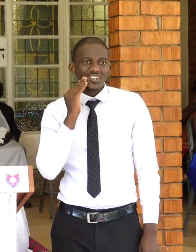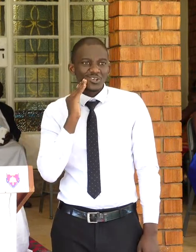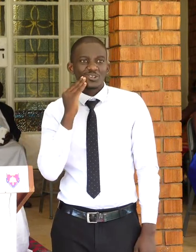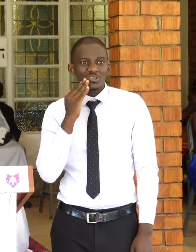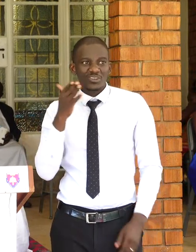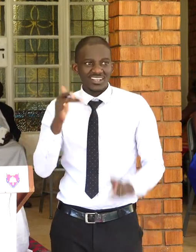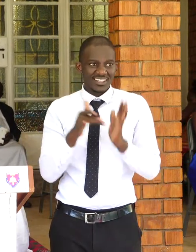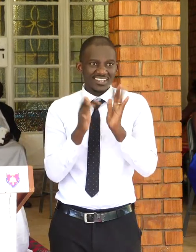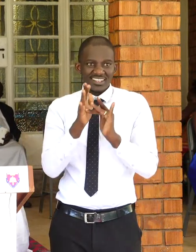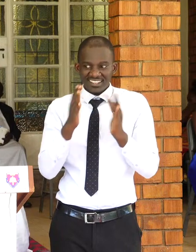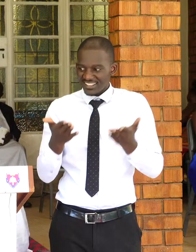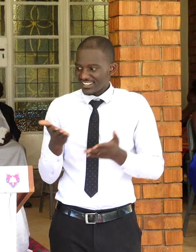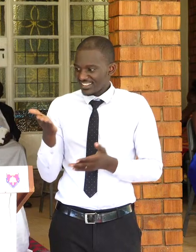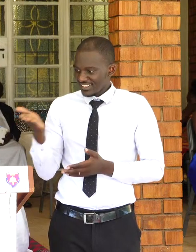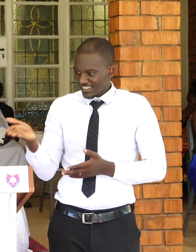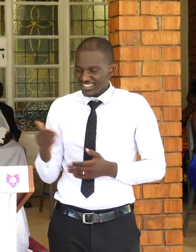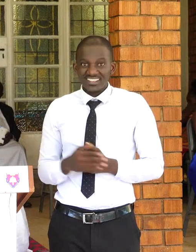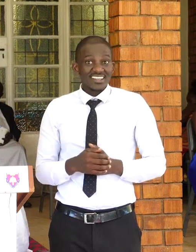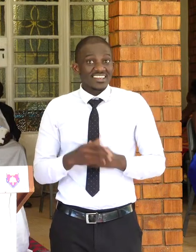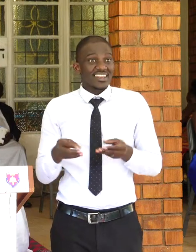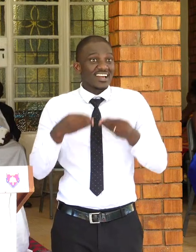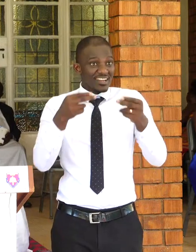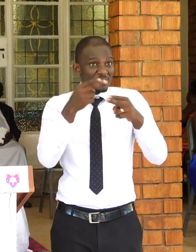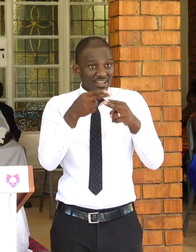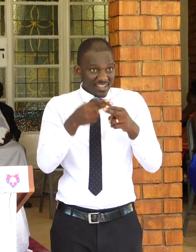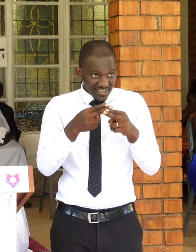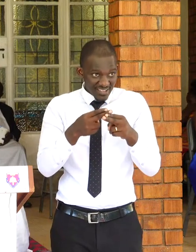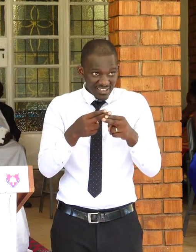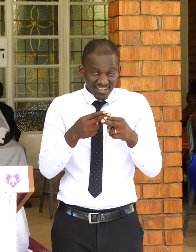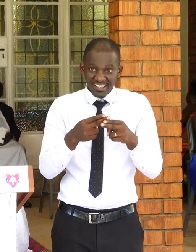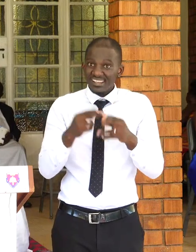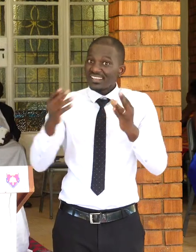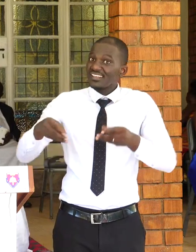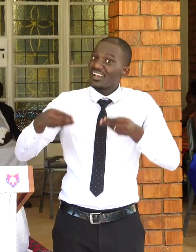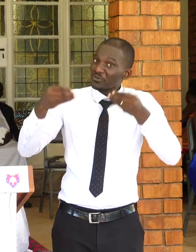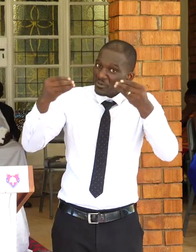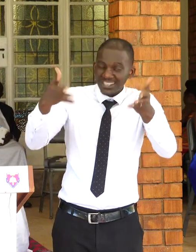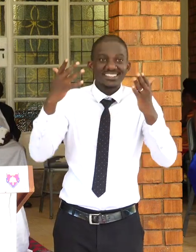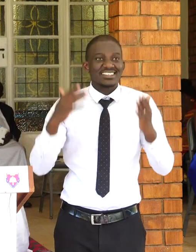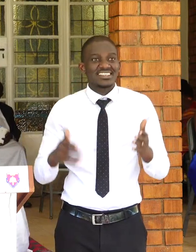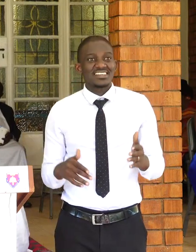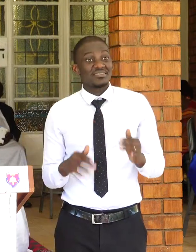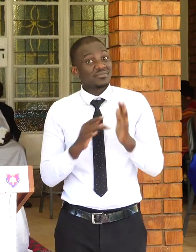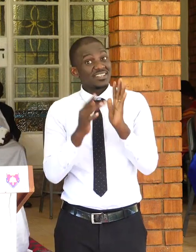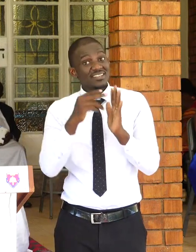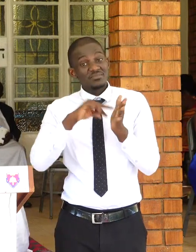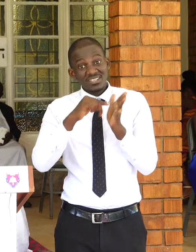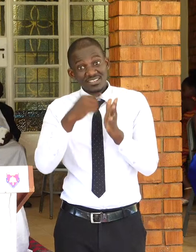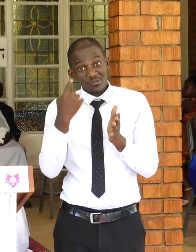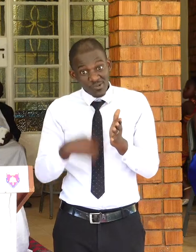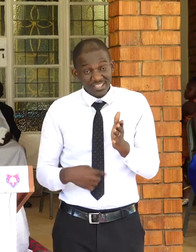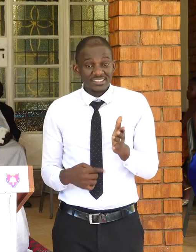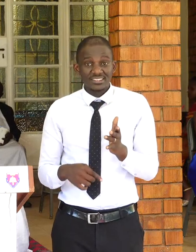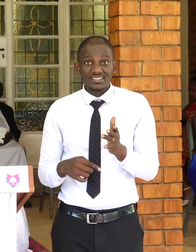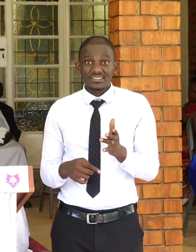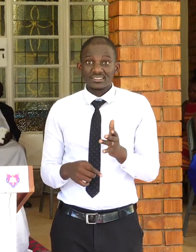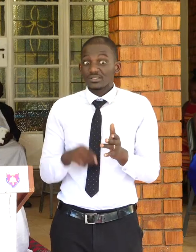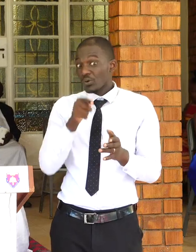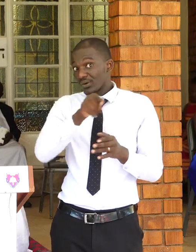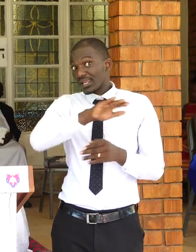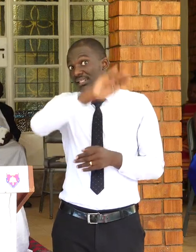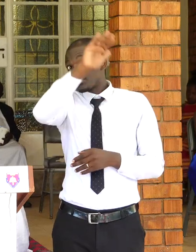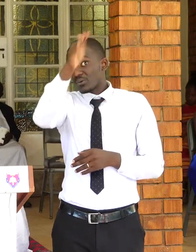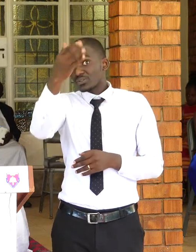Bayibuli. N'atuuma ekifo kyayo ki? Yakuwaire, nga bwe kyogerwa ne leero nti ku lusozi